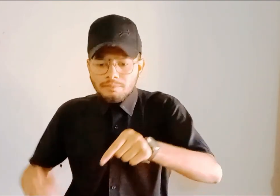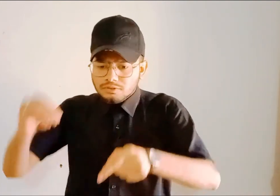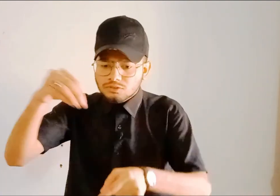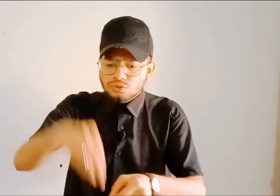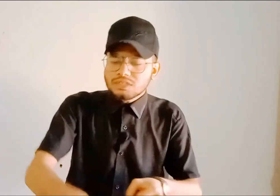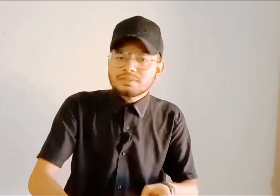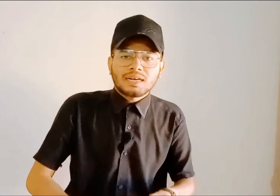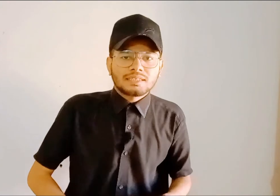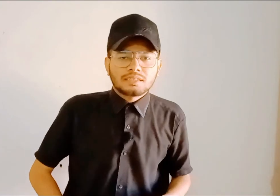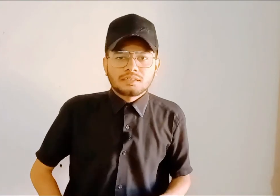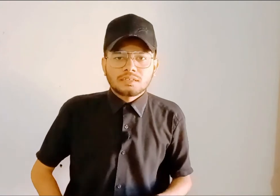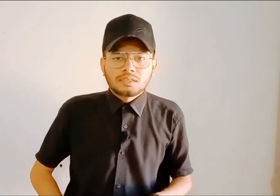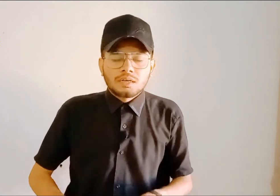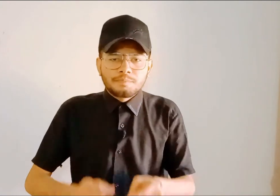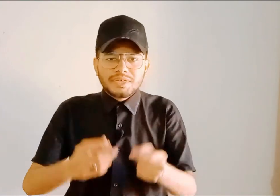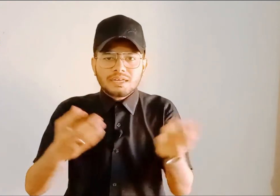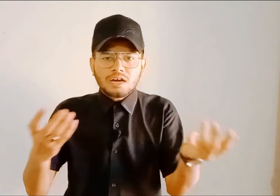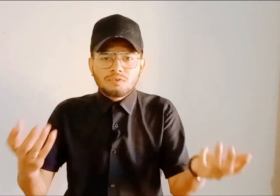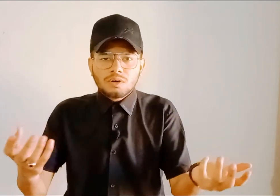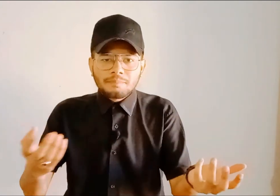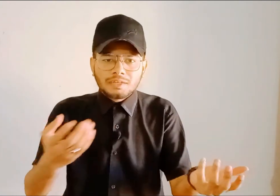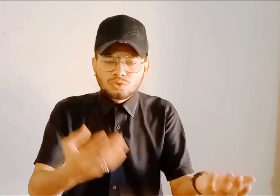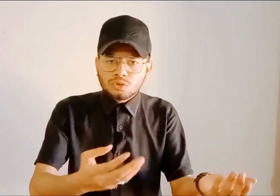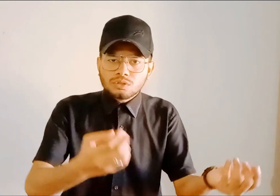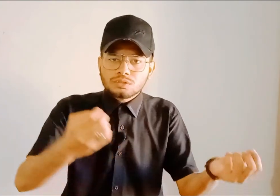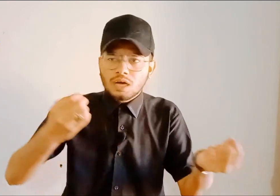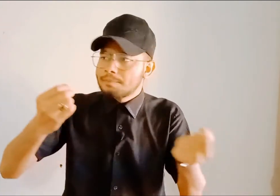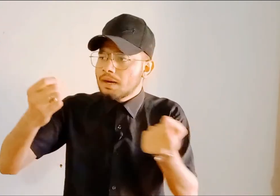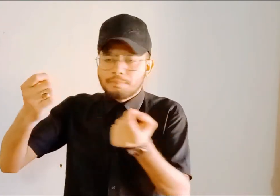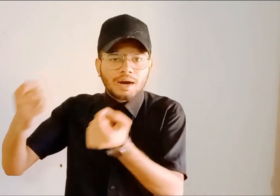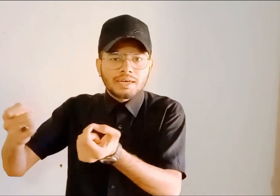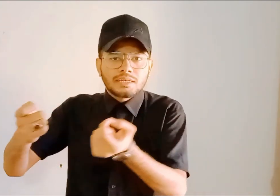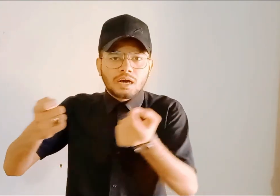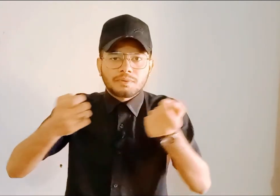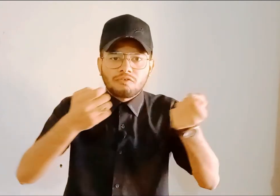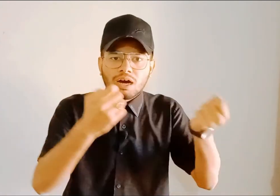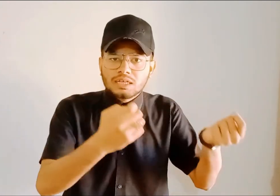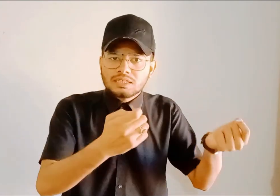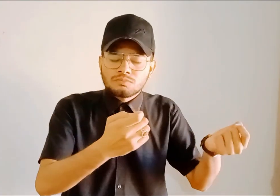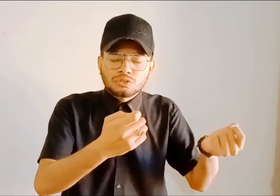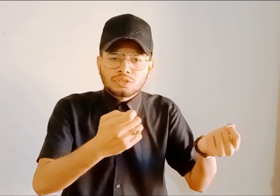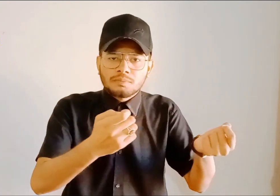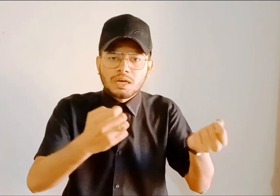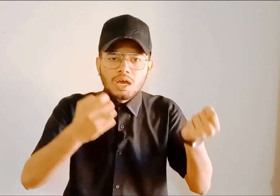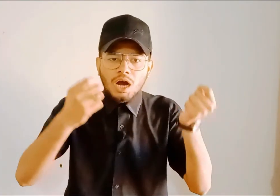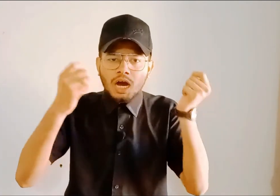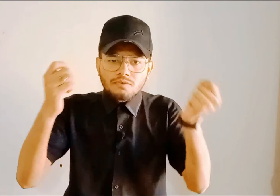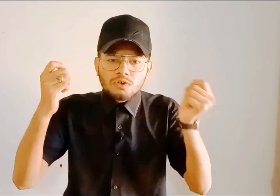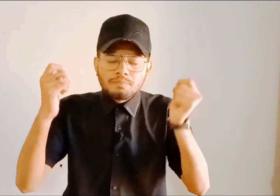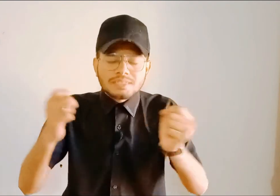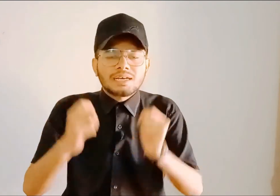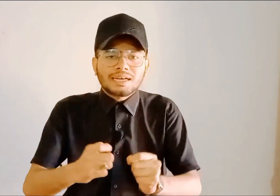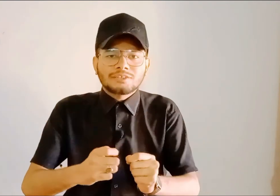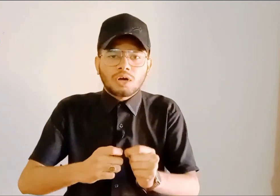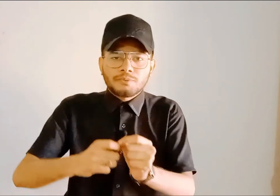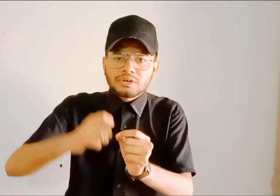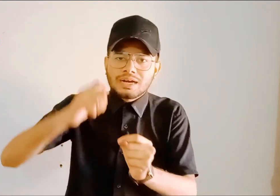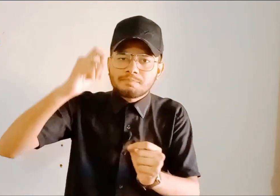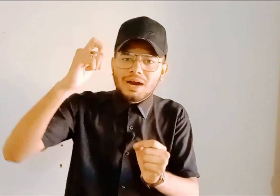अपोजिशन बता दें कि हर वह आपका दो अब आपका भाई आपका वॉल्यूम को तरफ और वह बंदा है जो आपको राइट